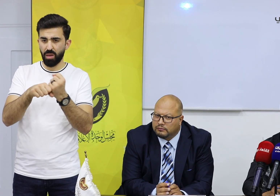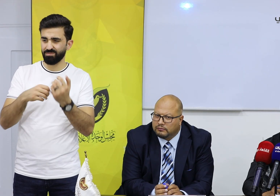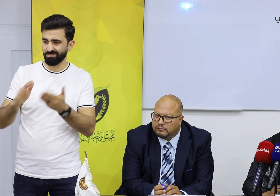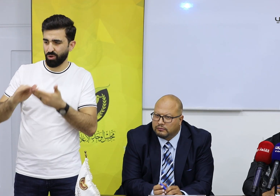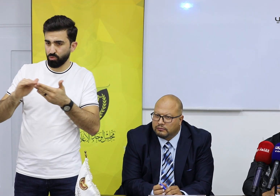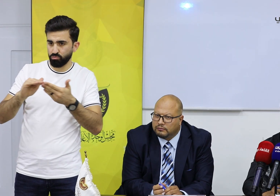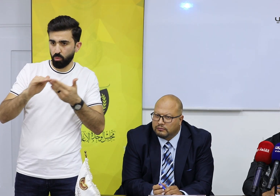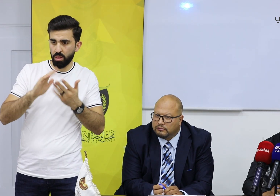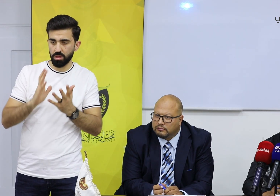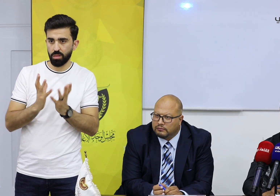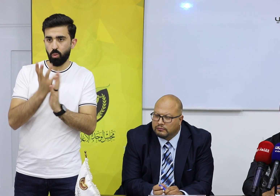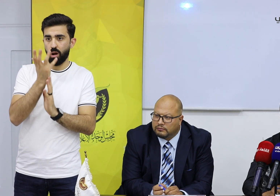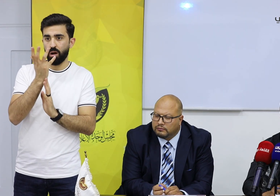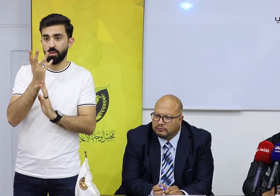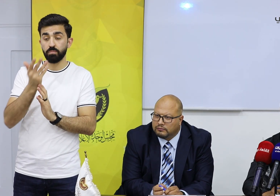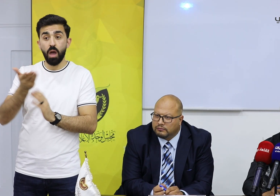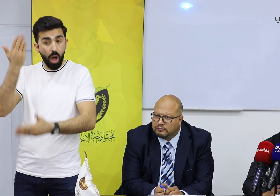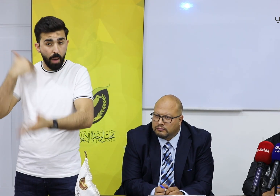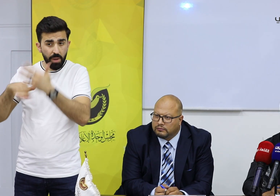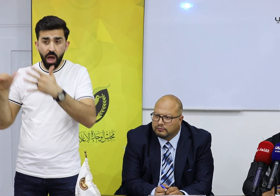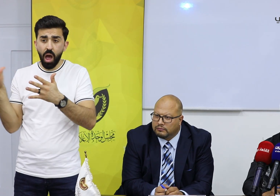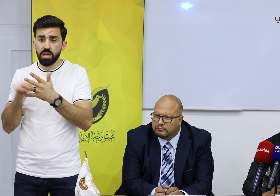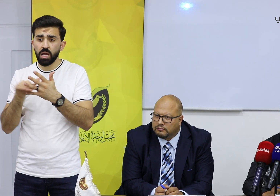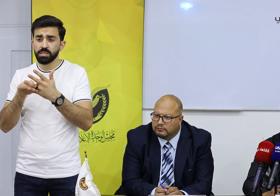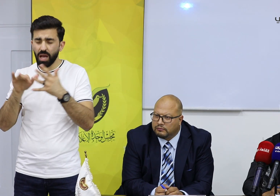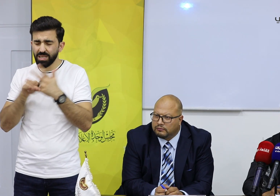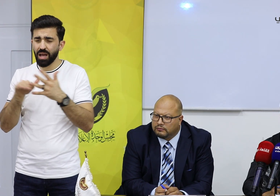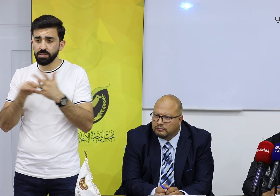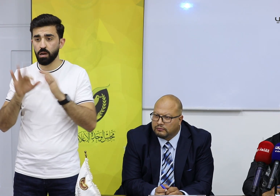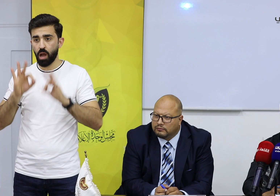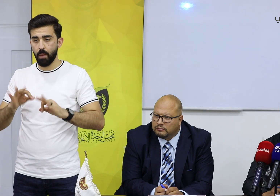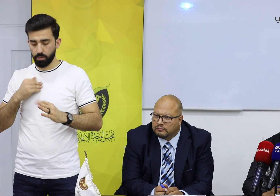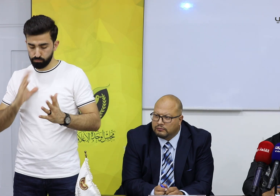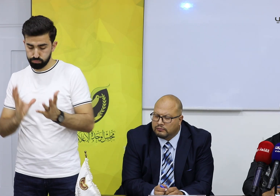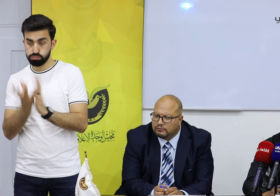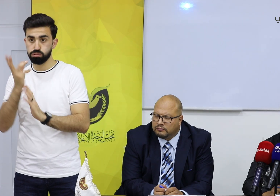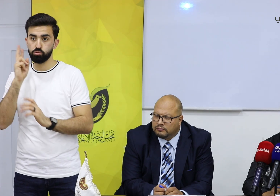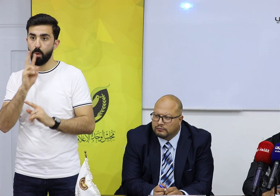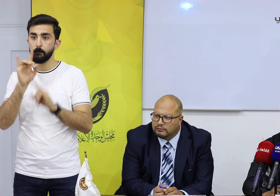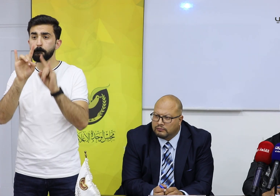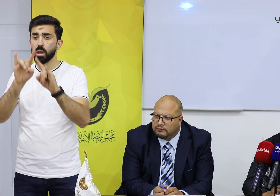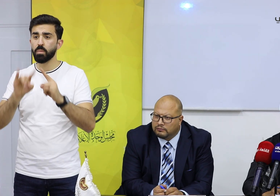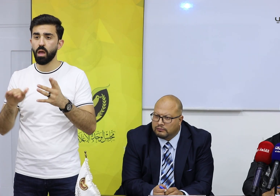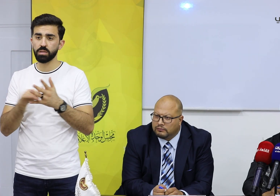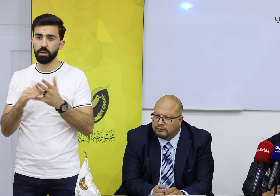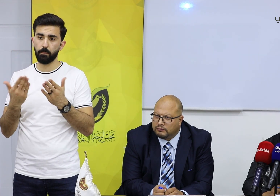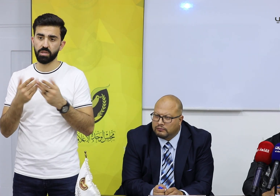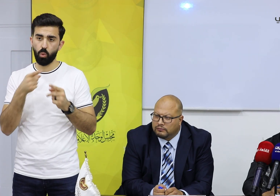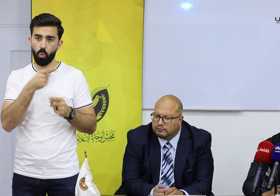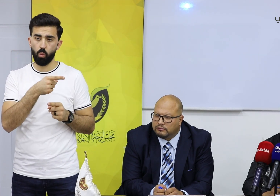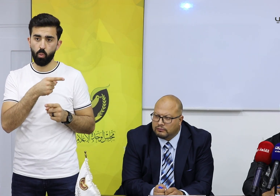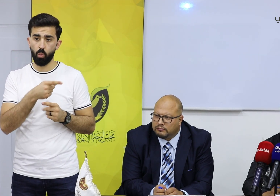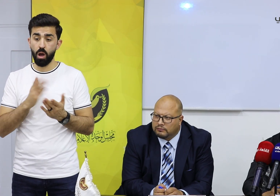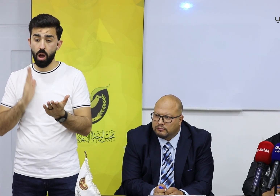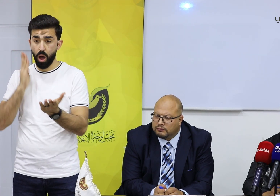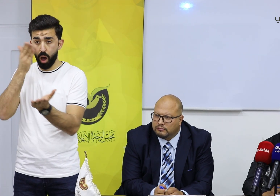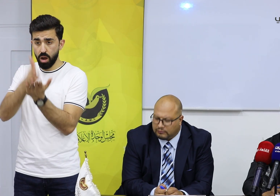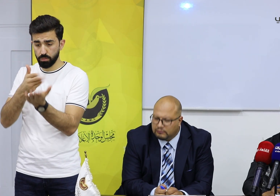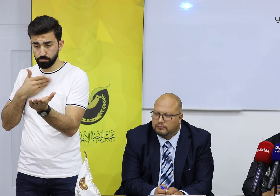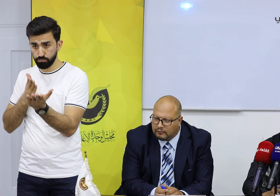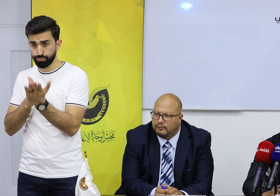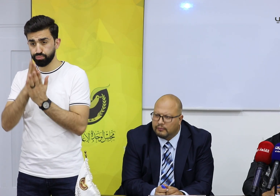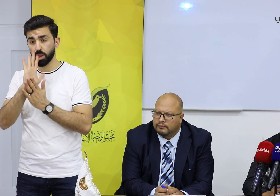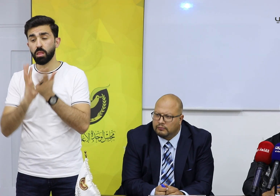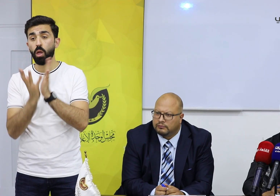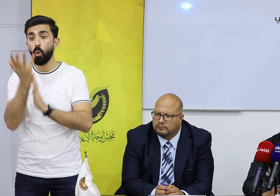بكون ضعيف، ما بكون مهيئ انه يدخل المجال العملي بحيث انه هو يعني يشوف طريقه صحيحه